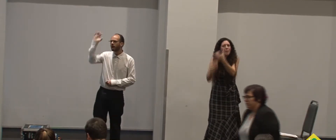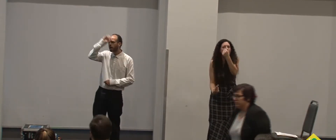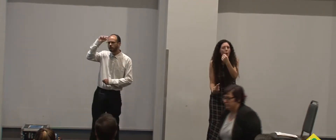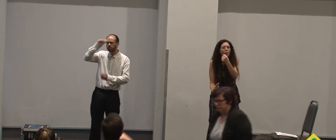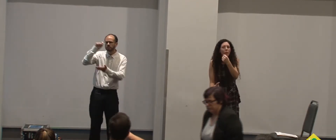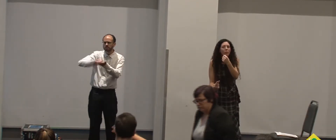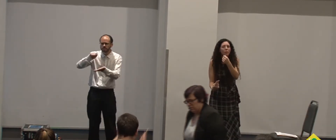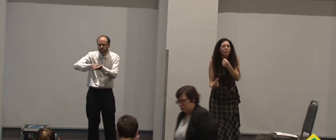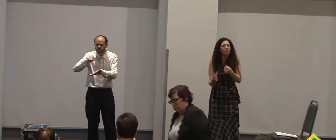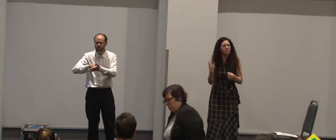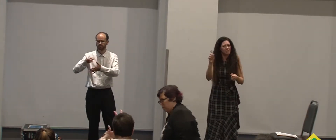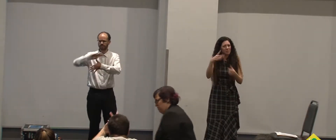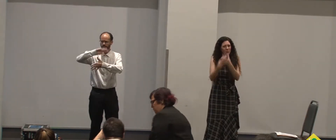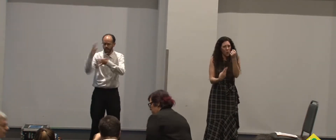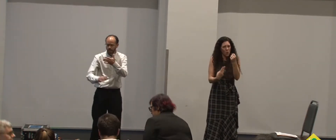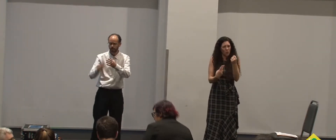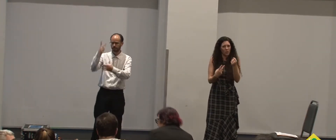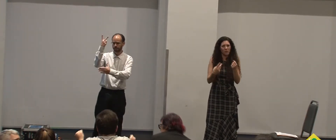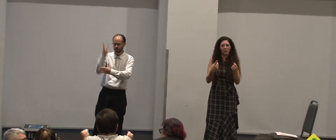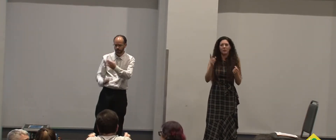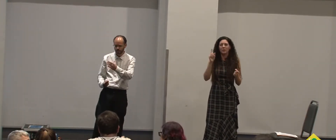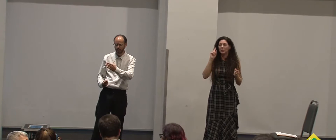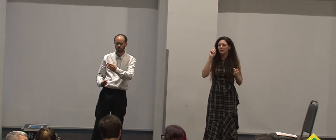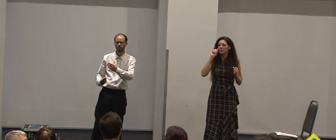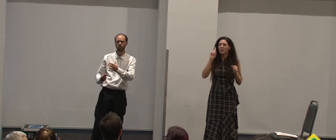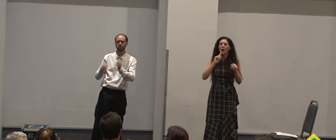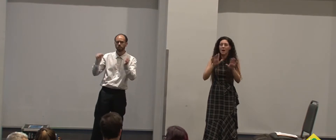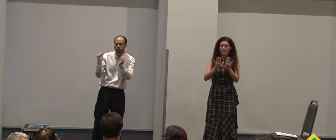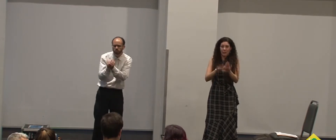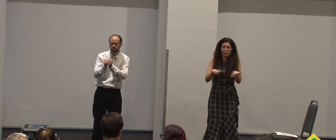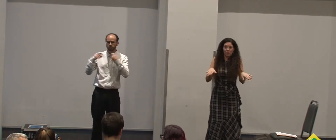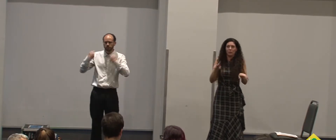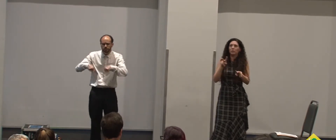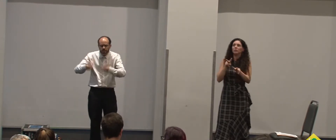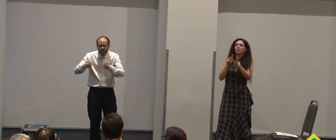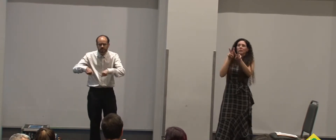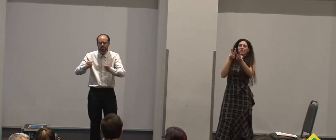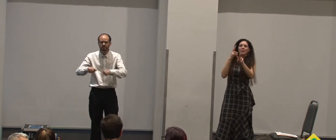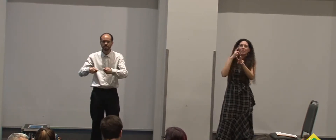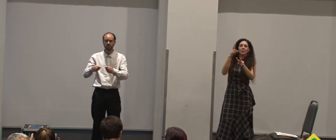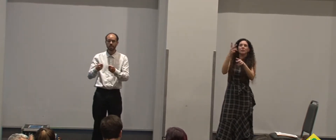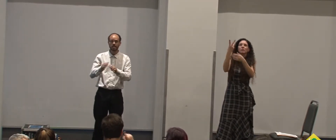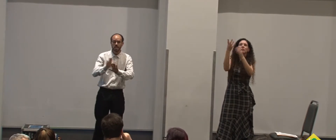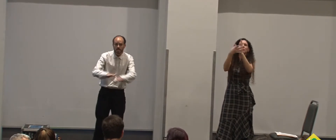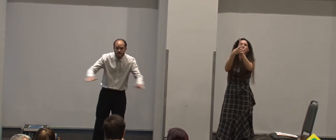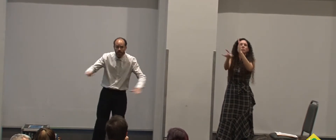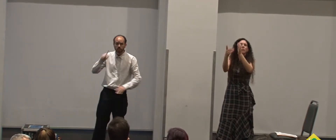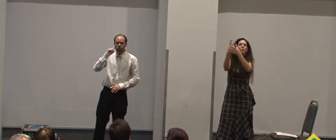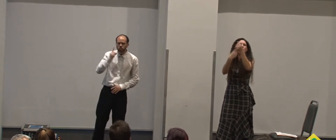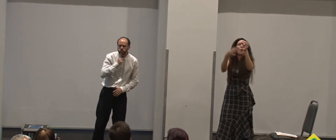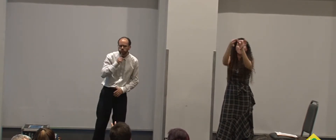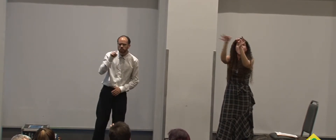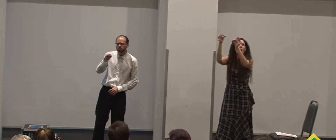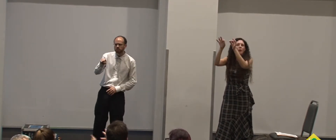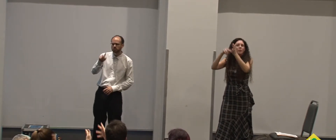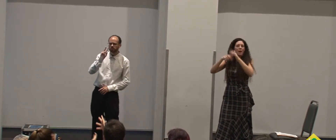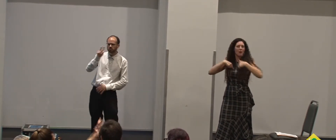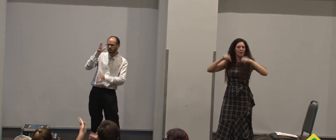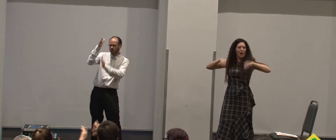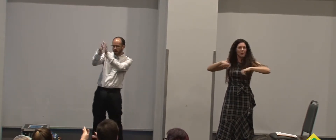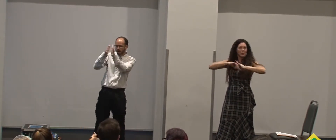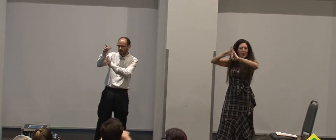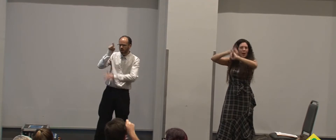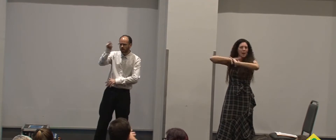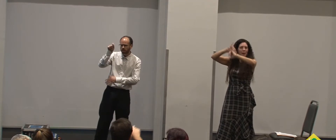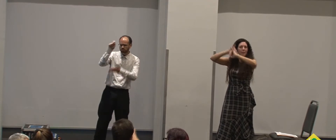O ensino bilíngue, a gente precisa entender que ele depende dessas 4 formas de manifestação,